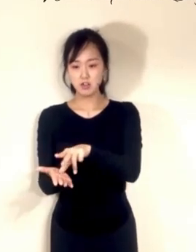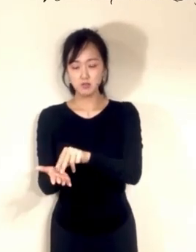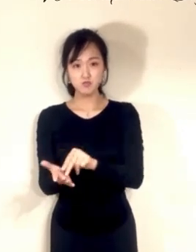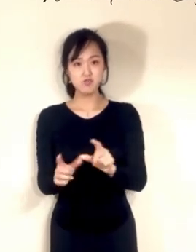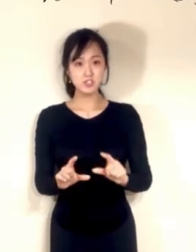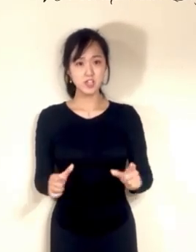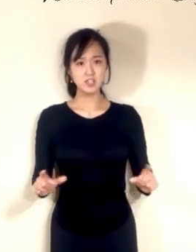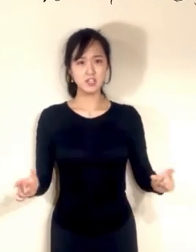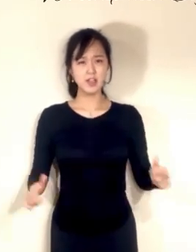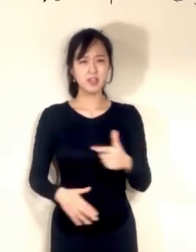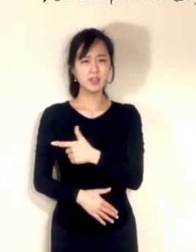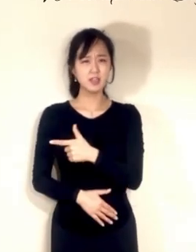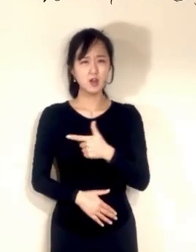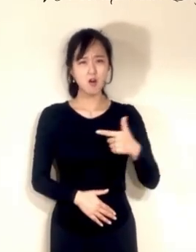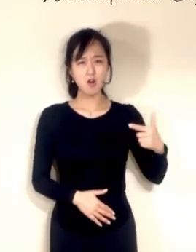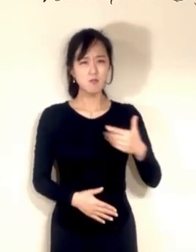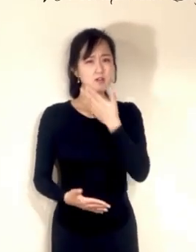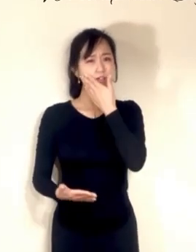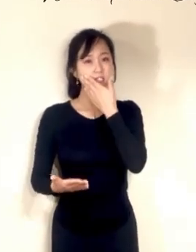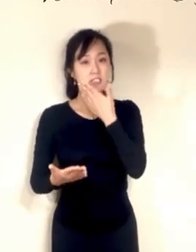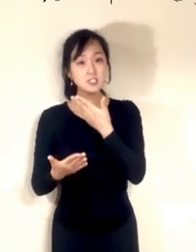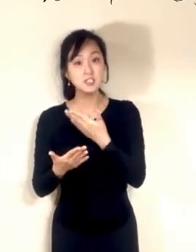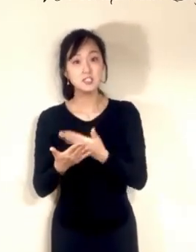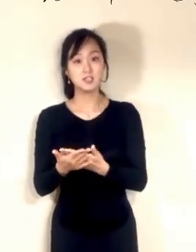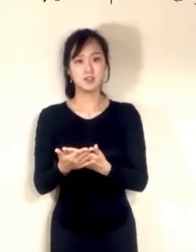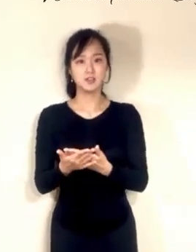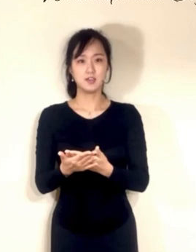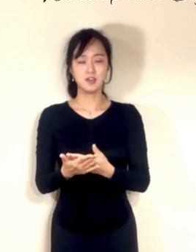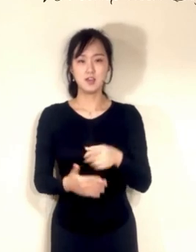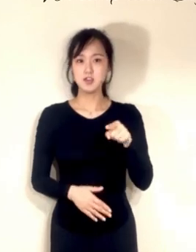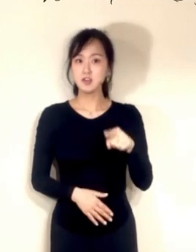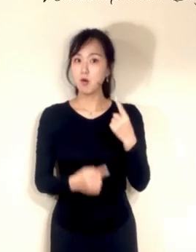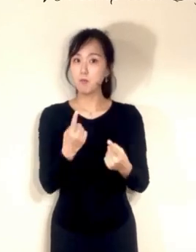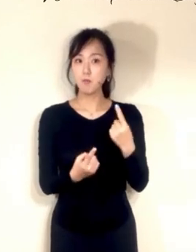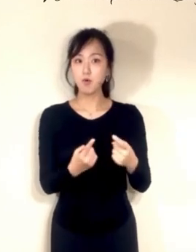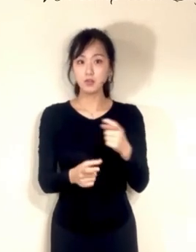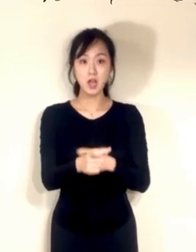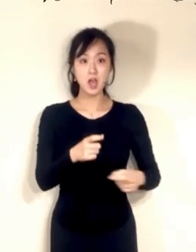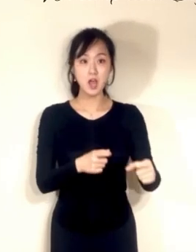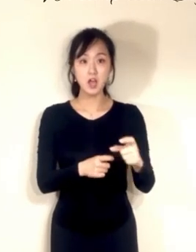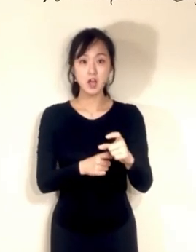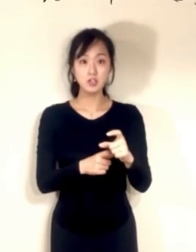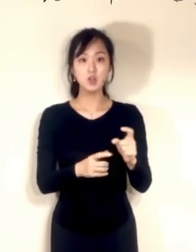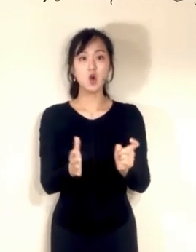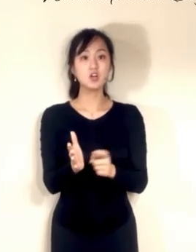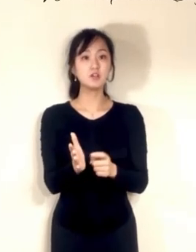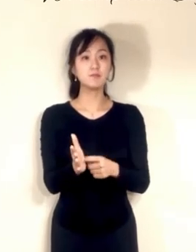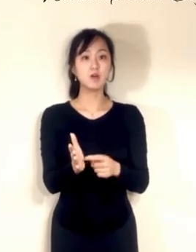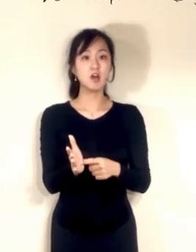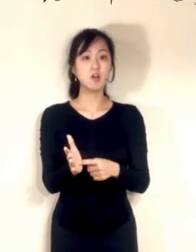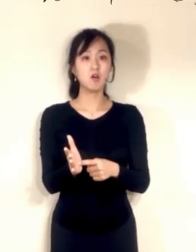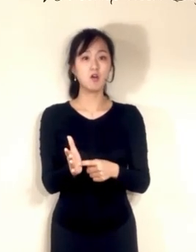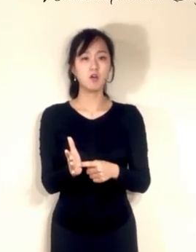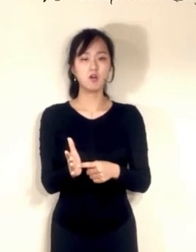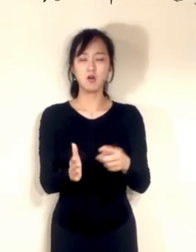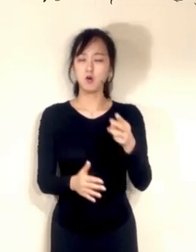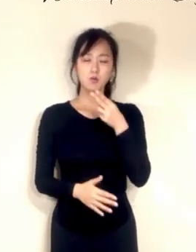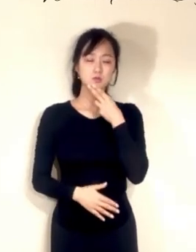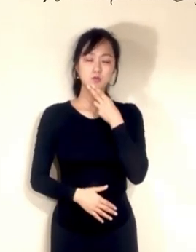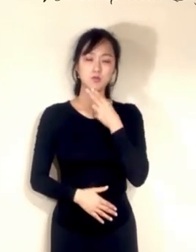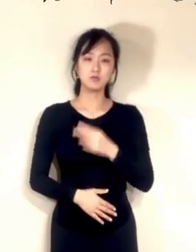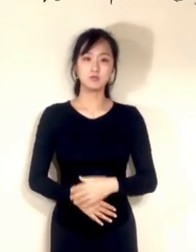그분들에게 이 문제들은 너무나 심각하고 중대한 일입니다. 이것보다 급하고 중요한 일은